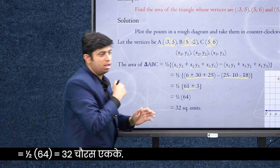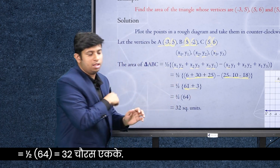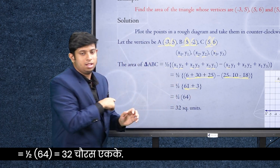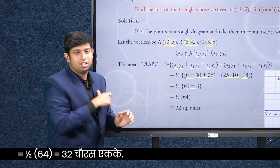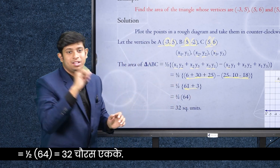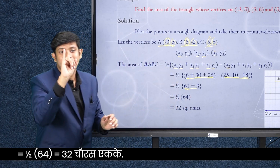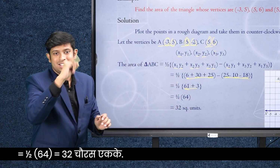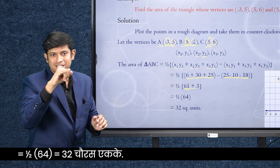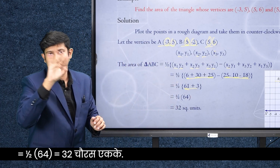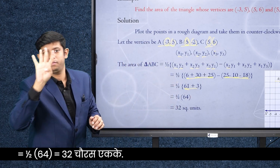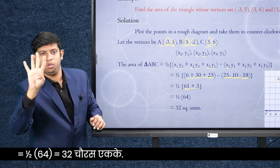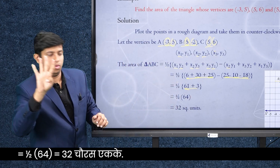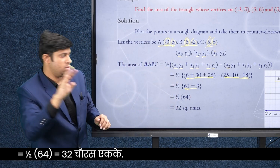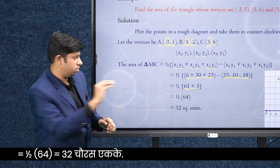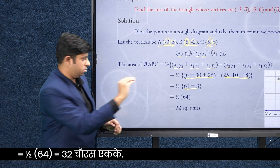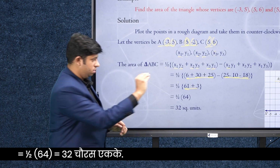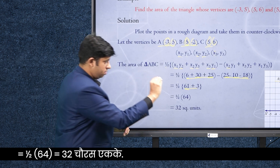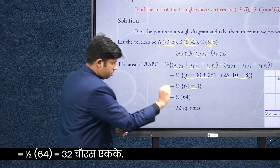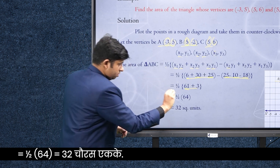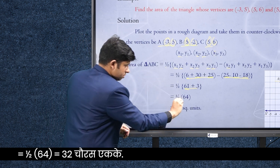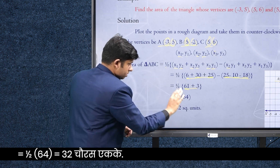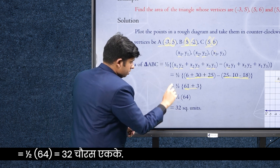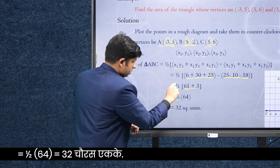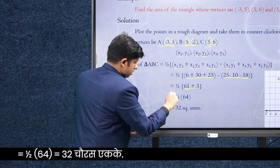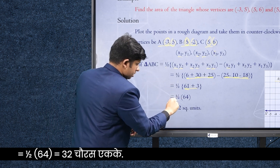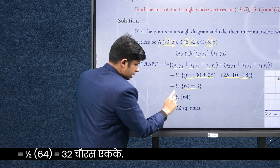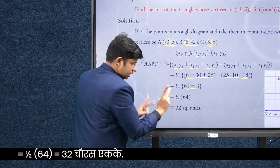That equals to 32 चौरस 1k.